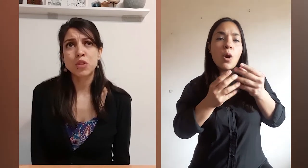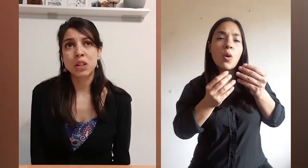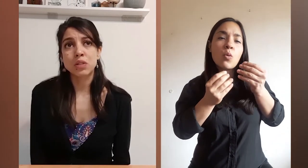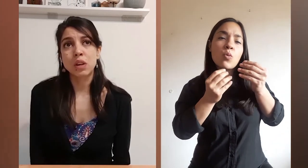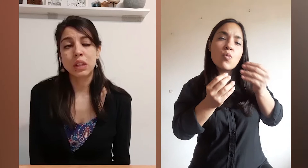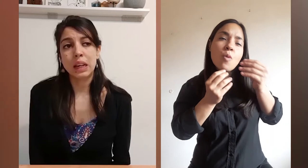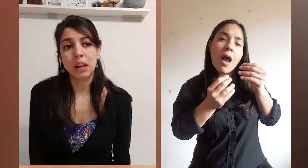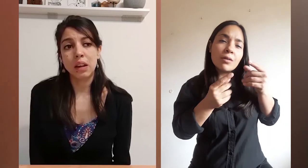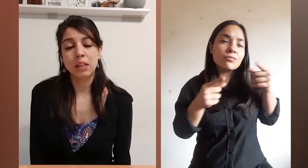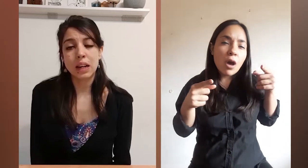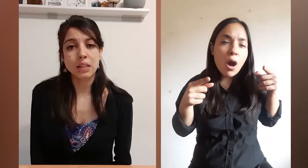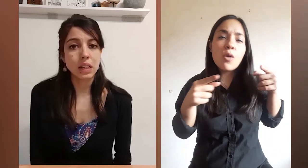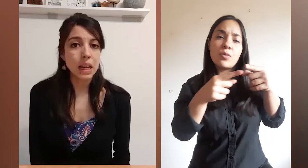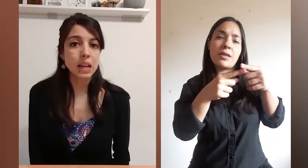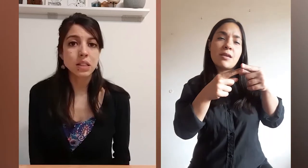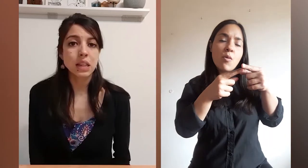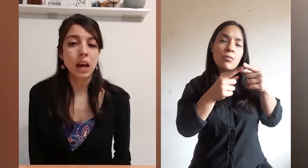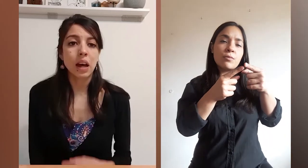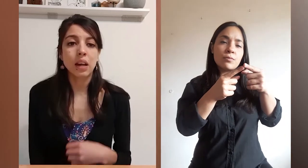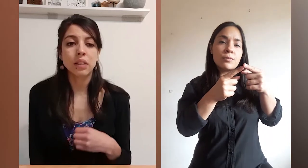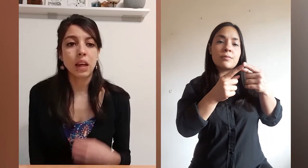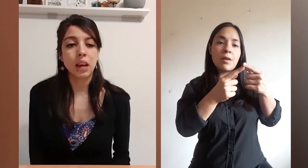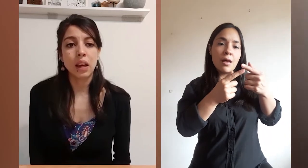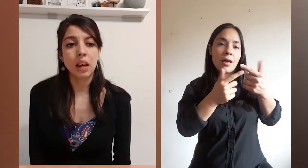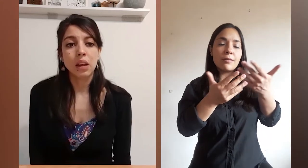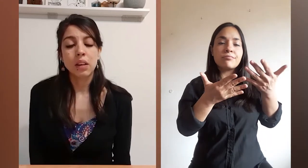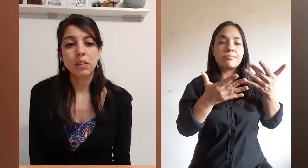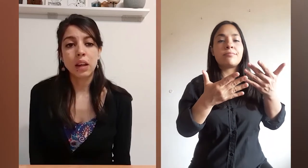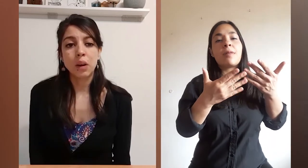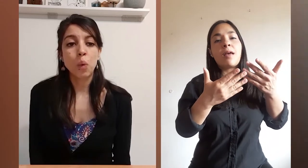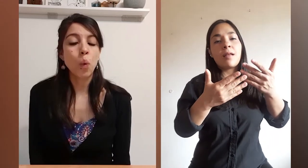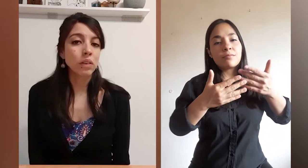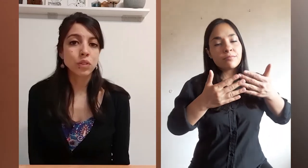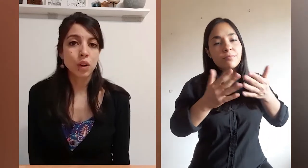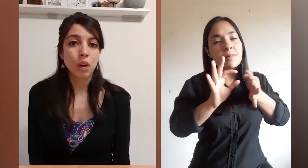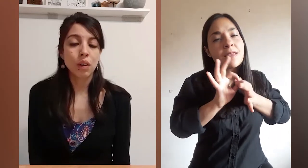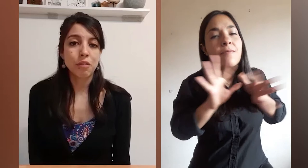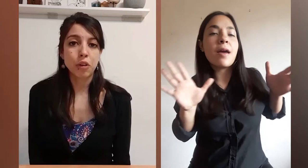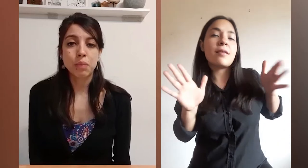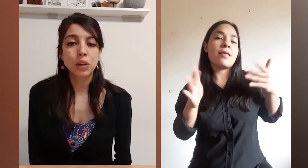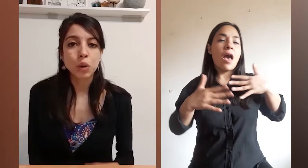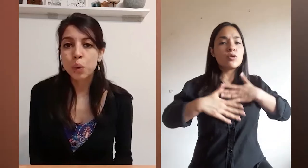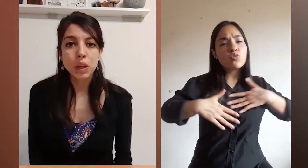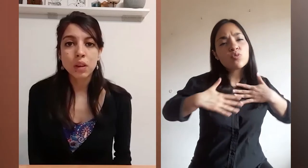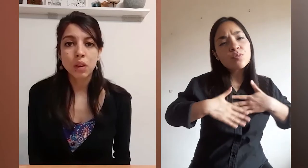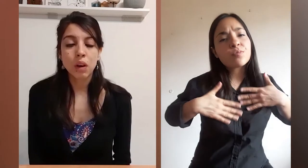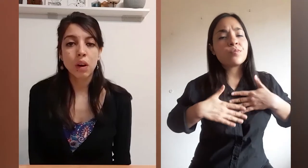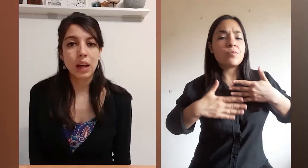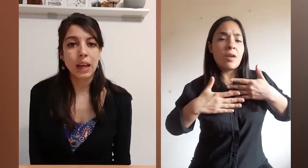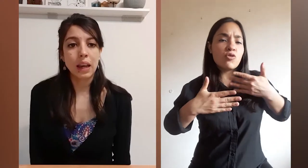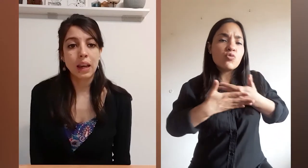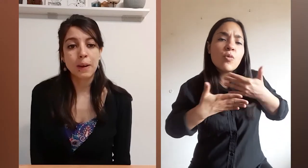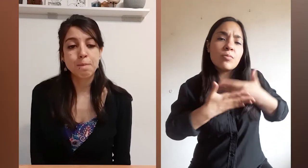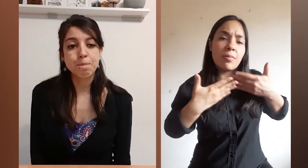una proyección de resiliencia, de encuentro, de formato